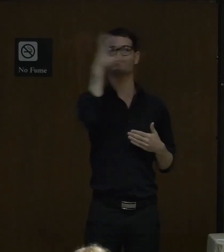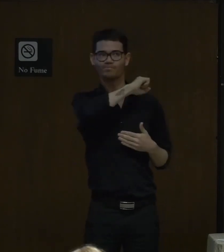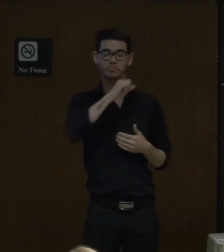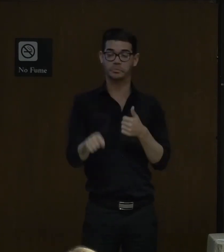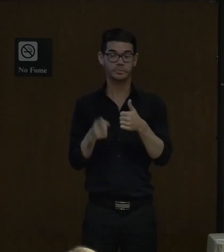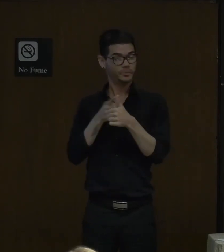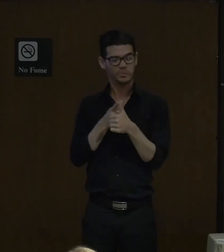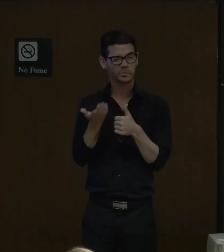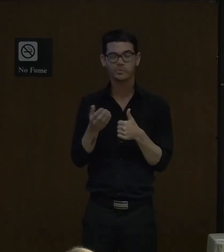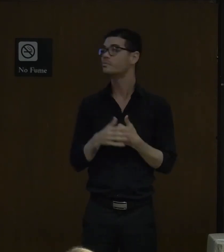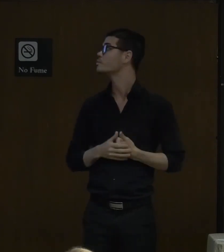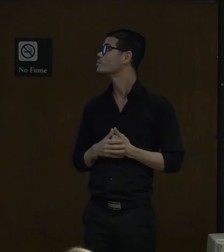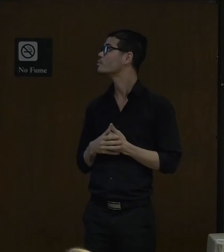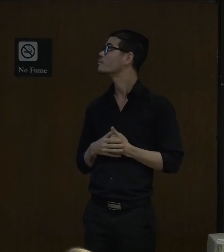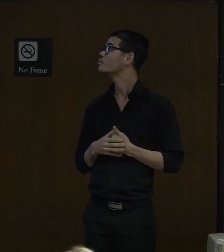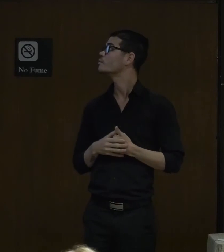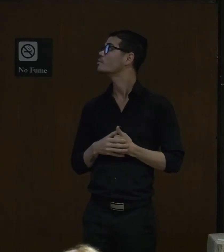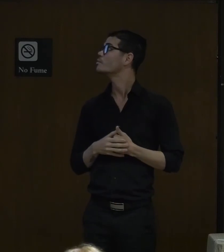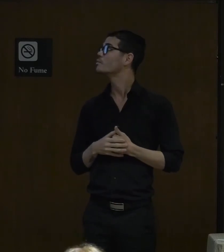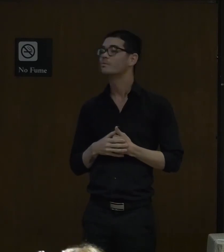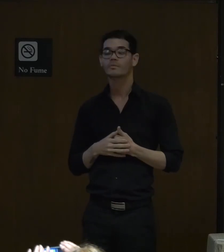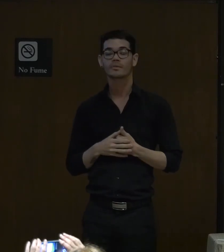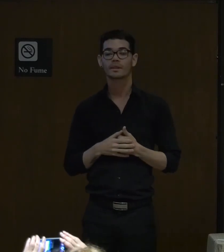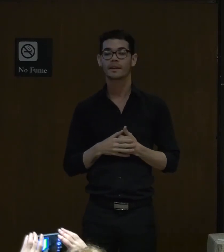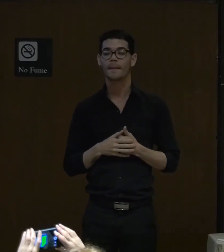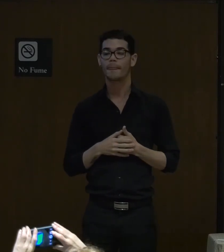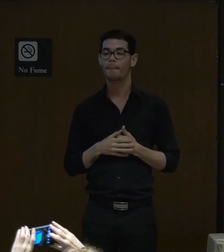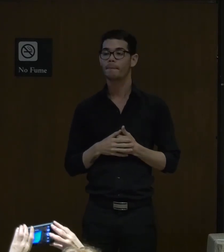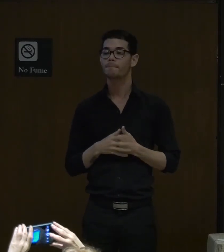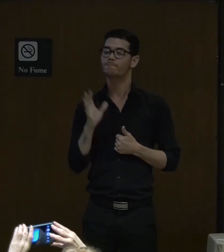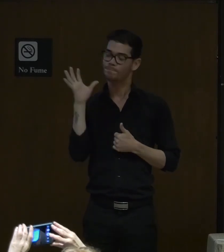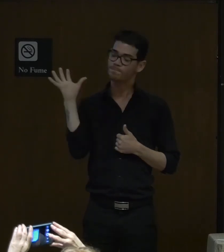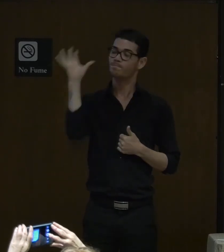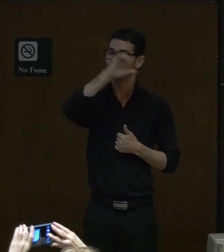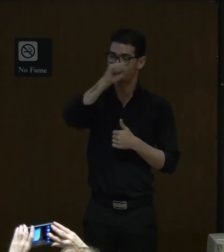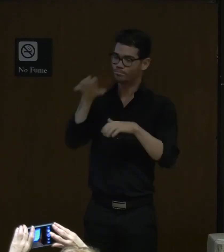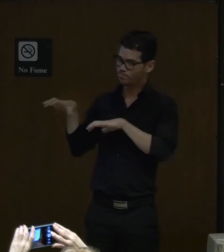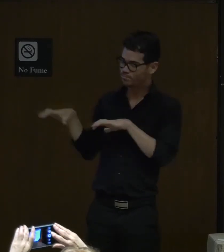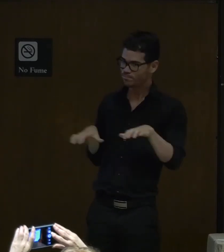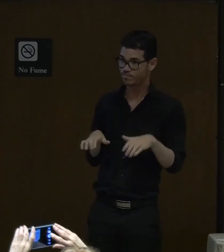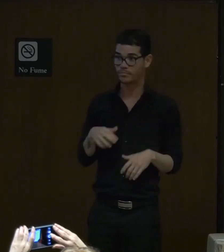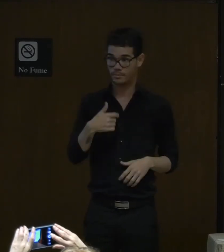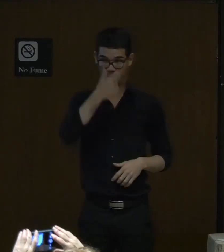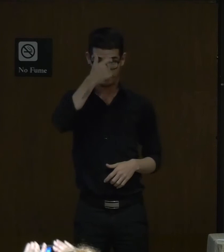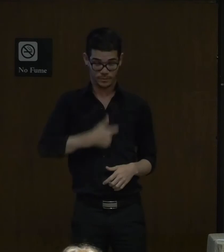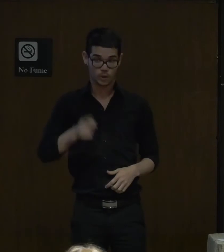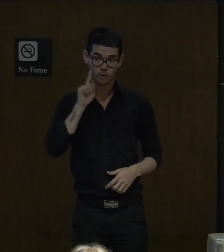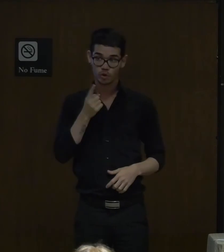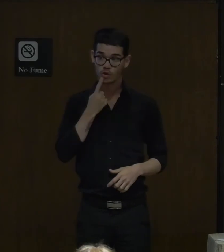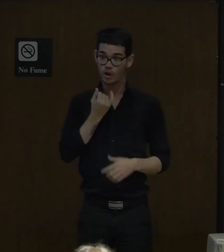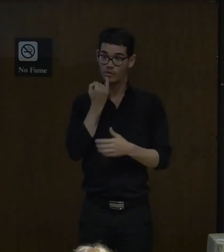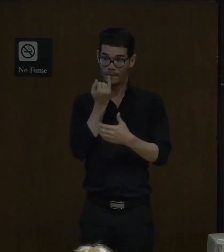Bueno, una conclusión es que los bilingües sordos activan las dos lenguas en el cerebro